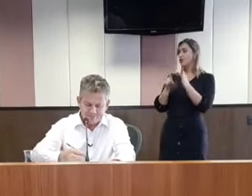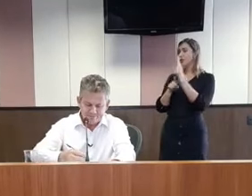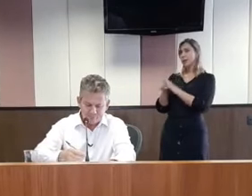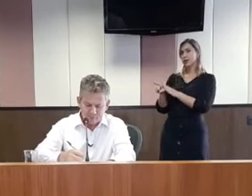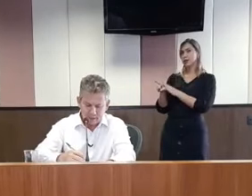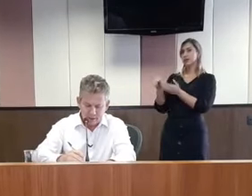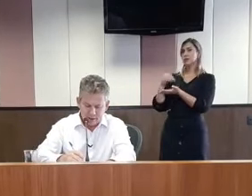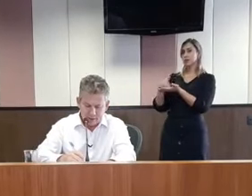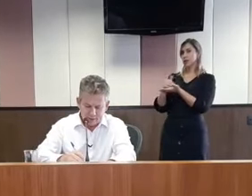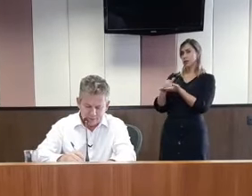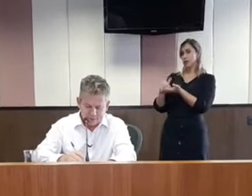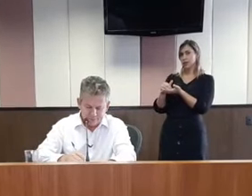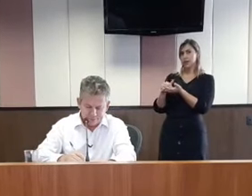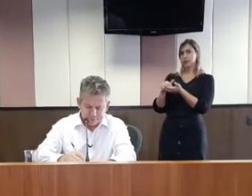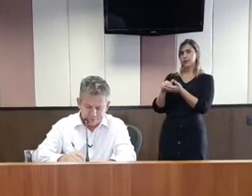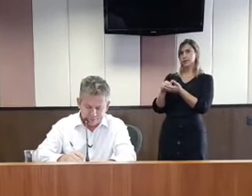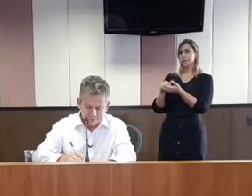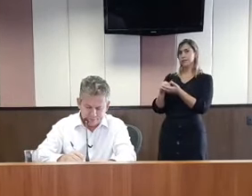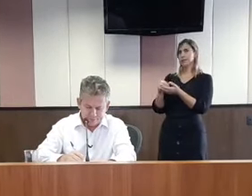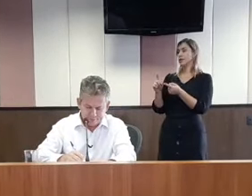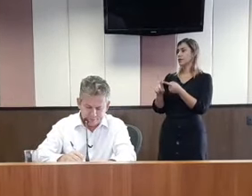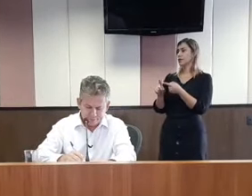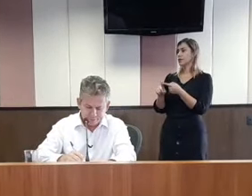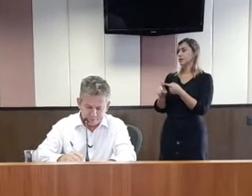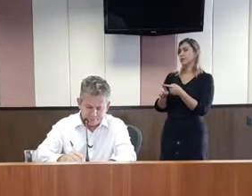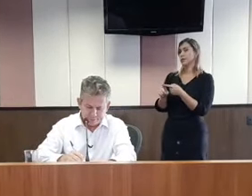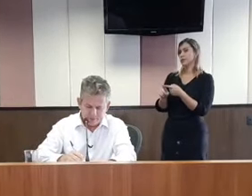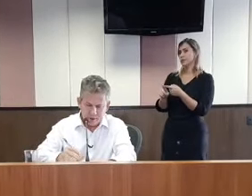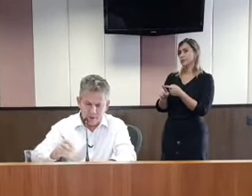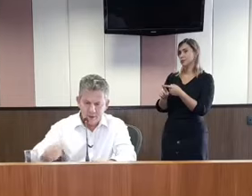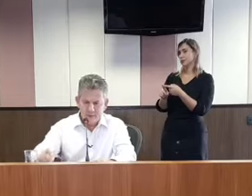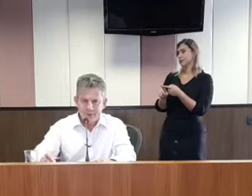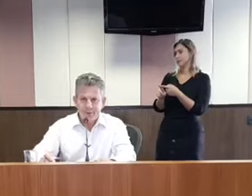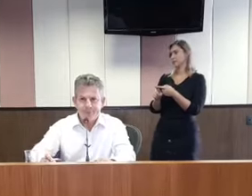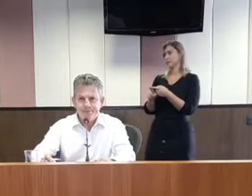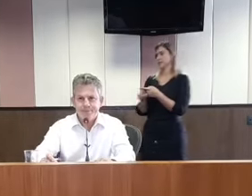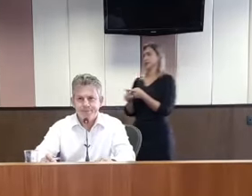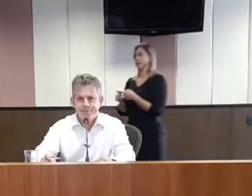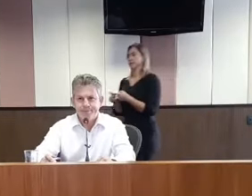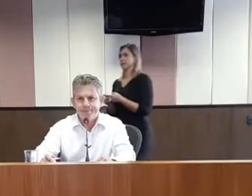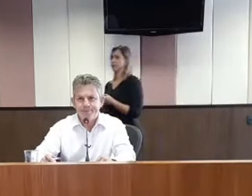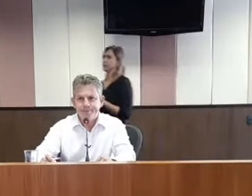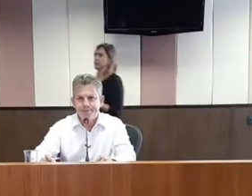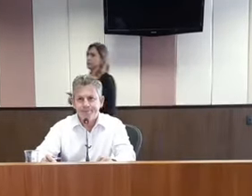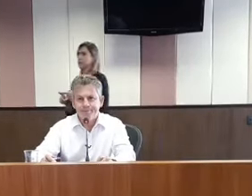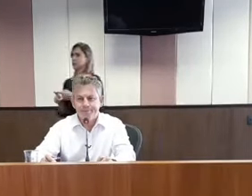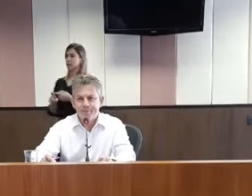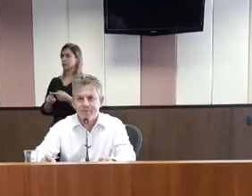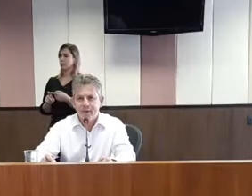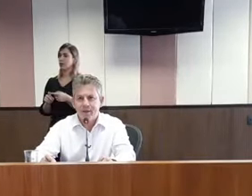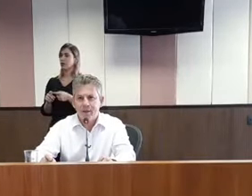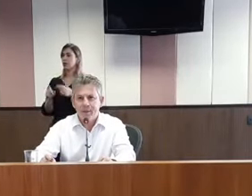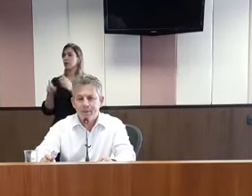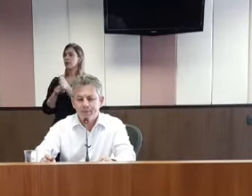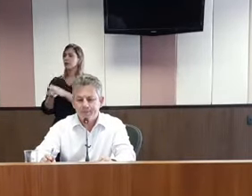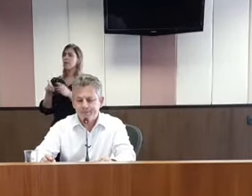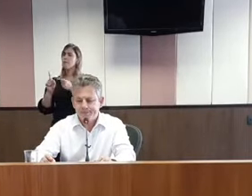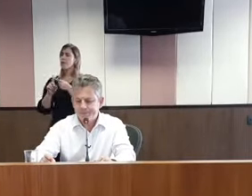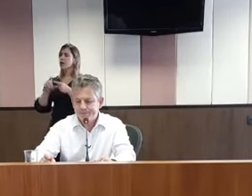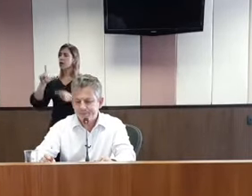porque é mais técnica. Por que o LACEN tem demorado tanto para entregar os resultados dos casos suspeitos, em especial os cidadãos do interior?